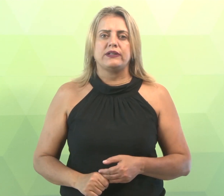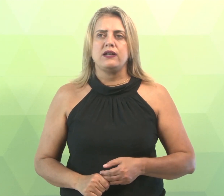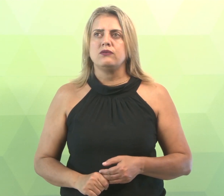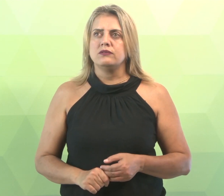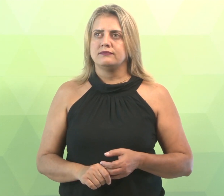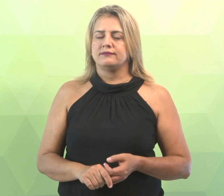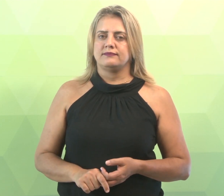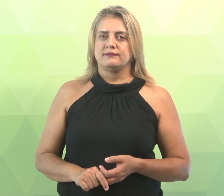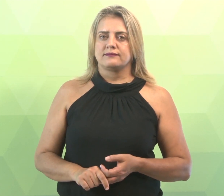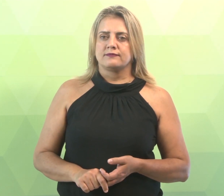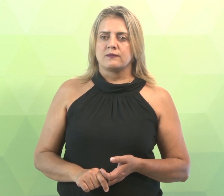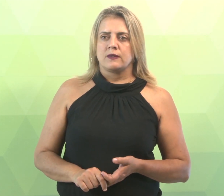tenho